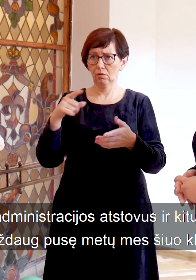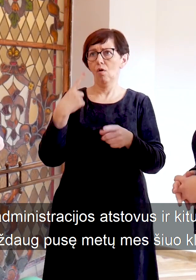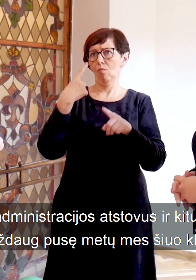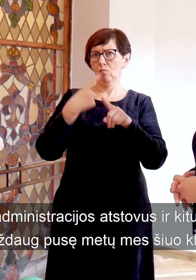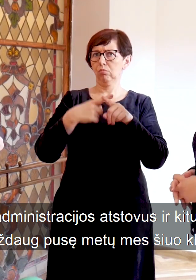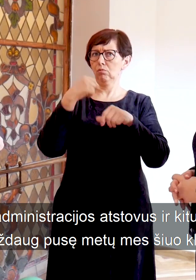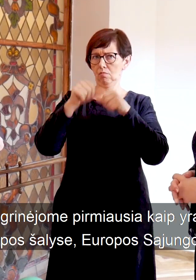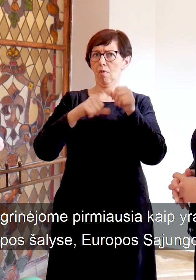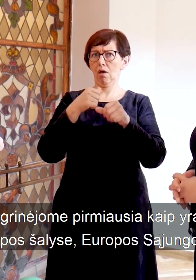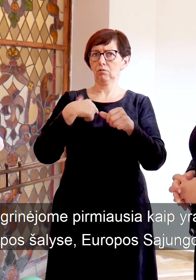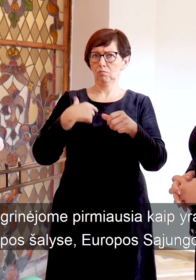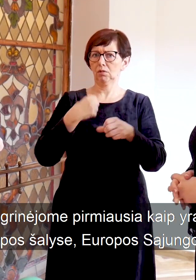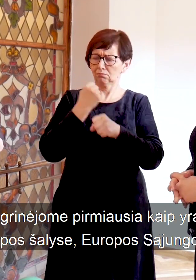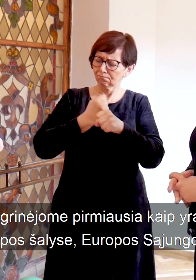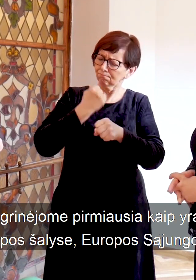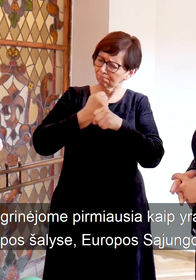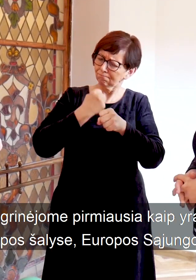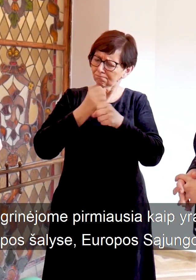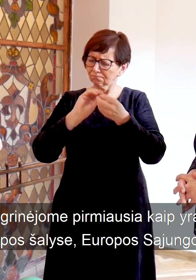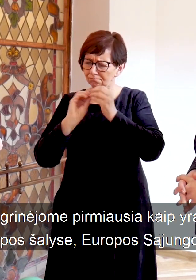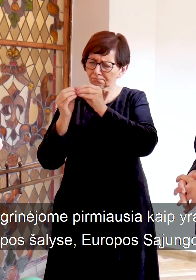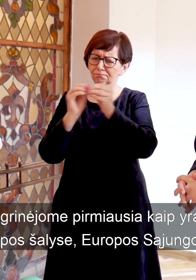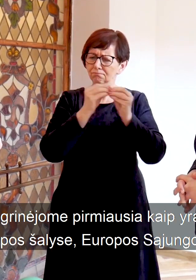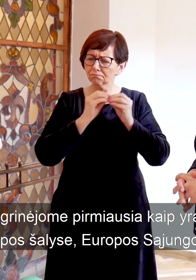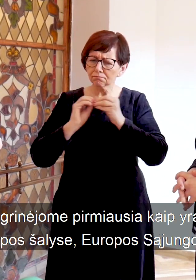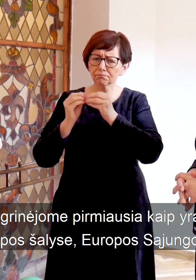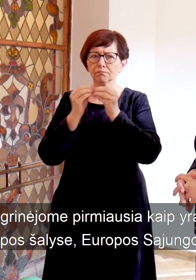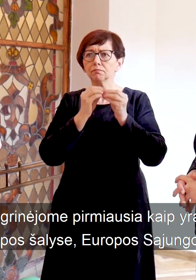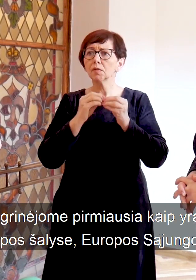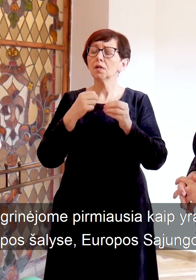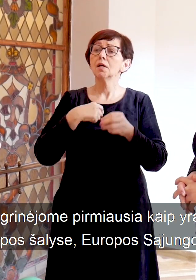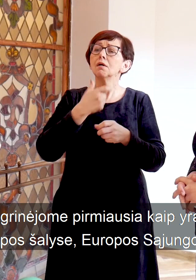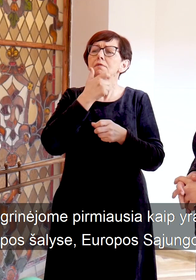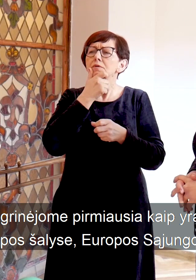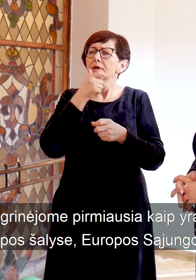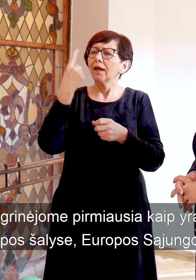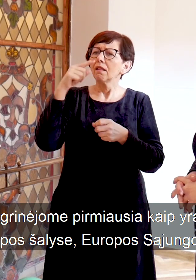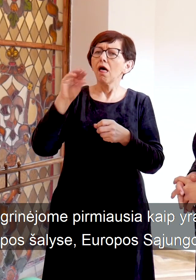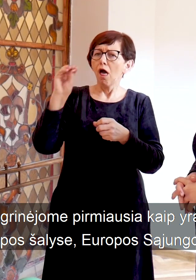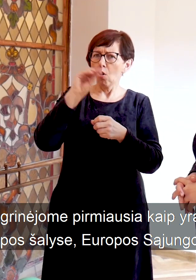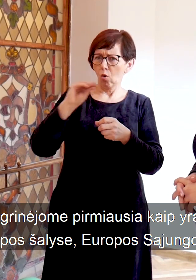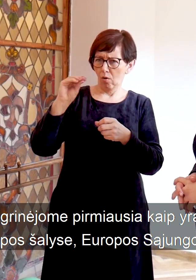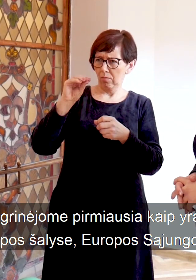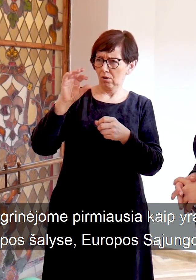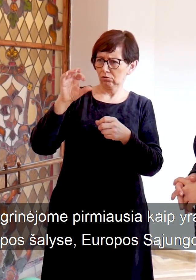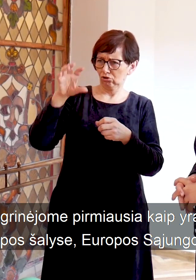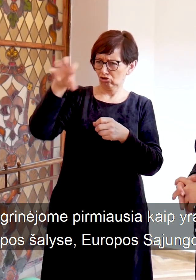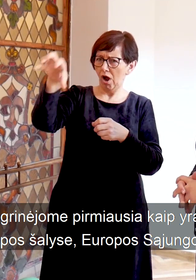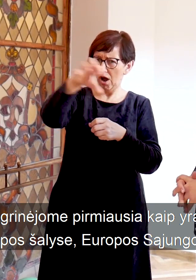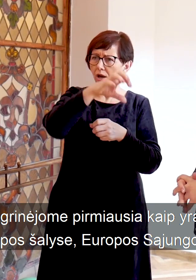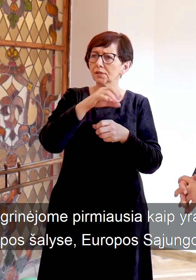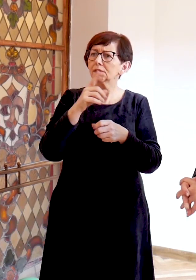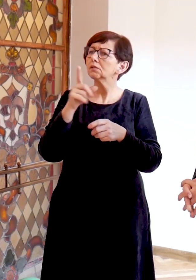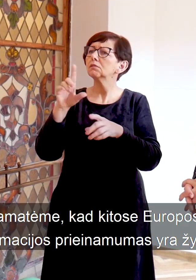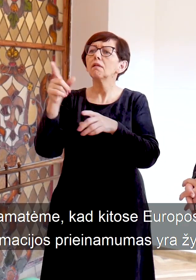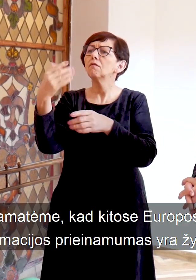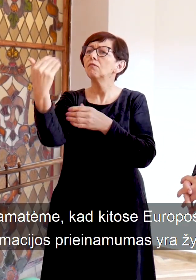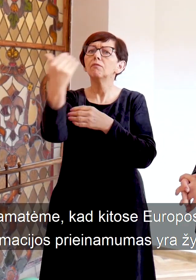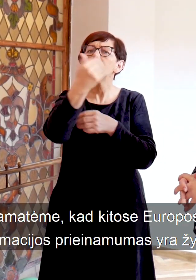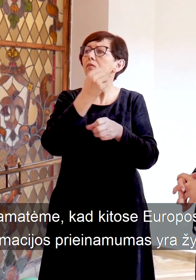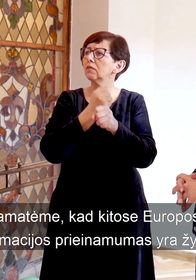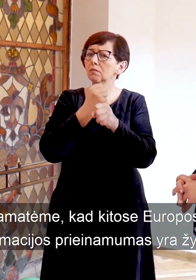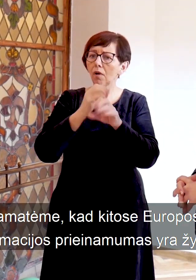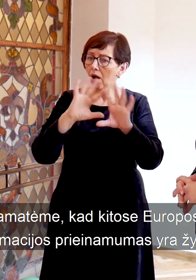mes šiuo klausimu dirbome. Nagrinėjomės pirmiausia, kaip yra kitose Europos šalyse, Europos Sąjungos šalyse,